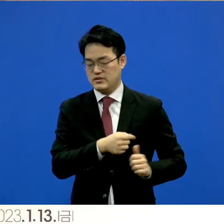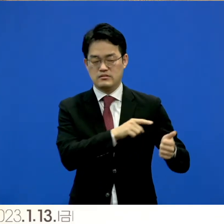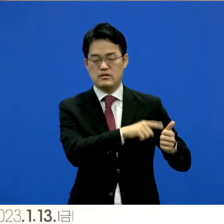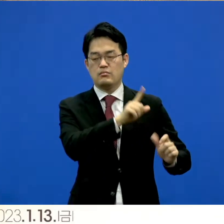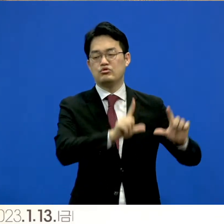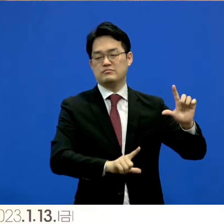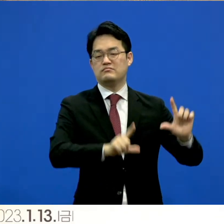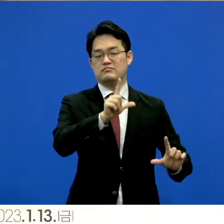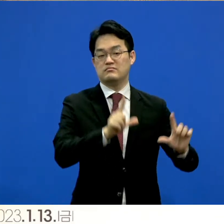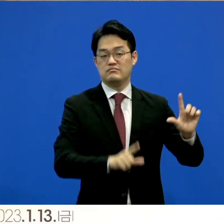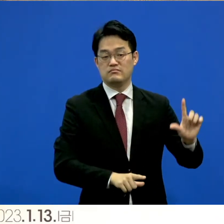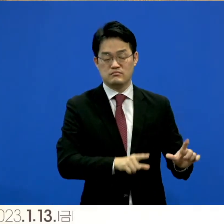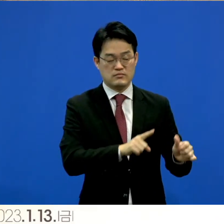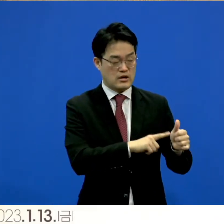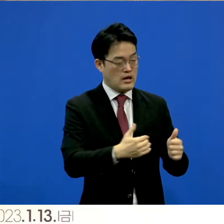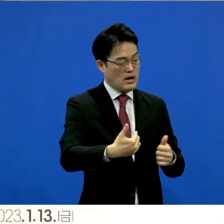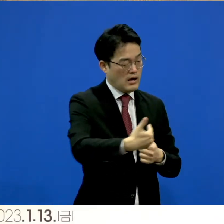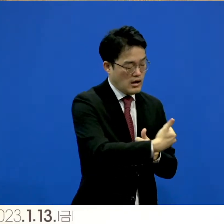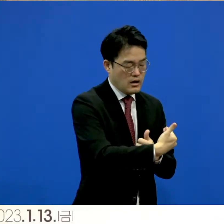부적절한 모습.